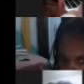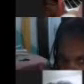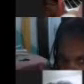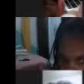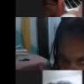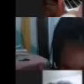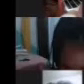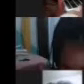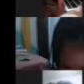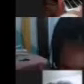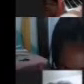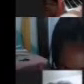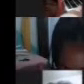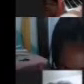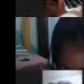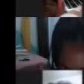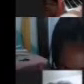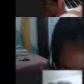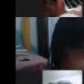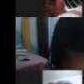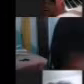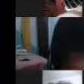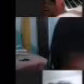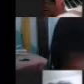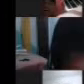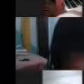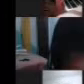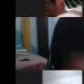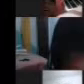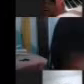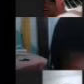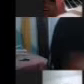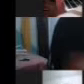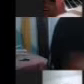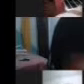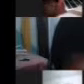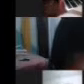Chapa. Ok. Manda ver aí, Gustavo. Peraí que deixa